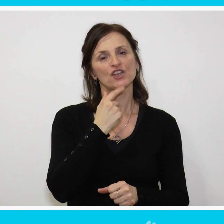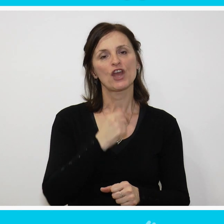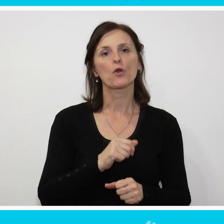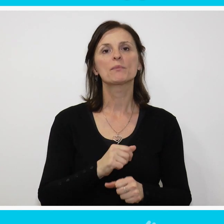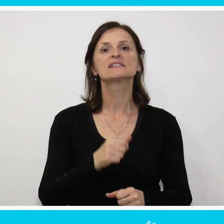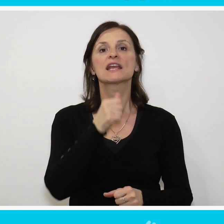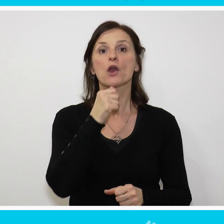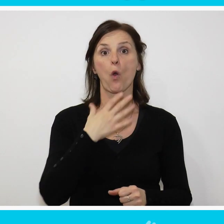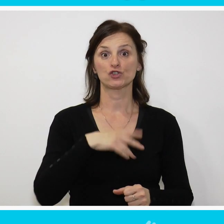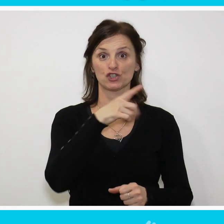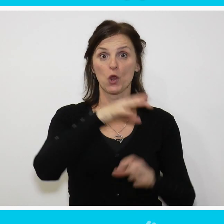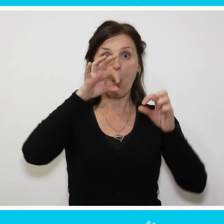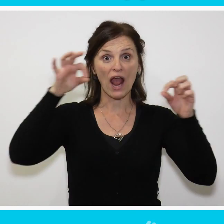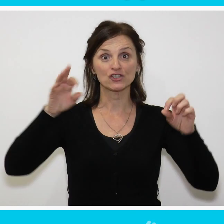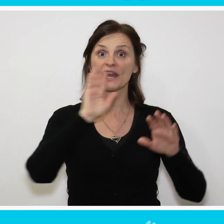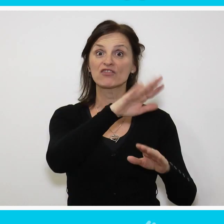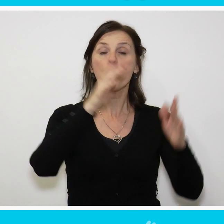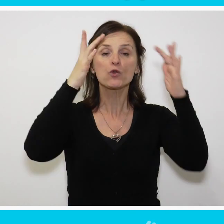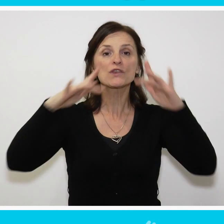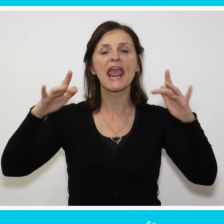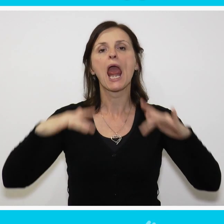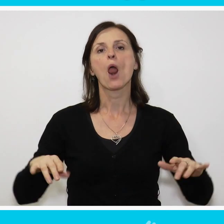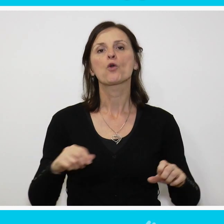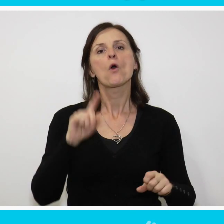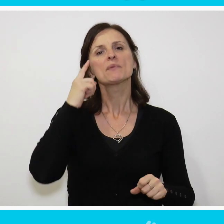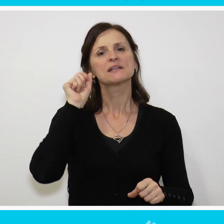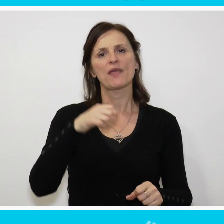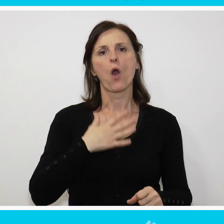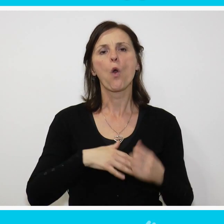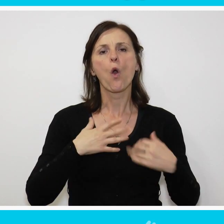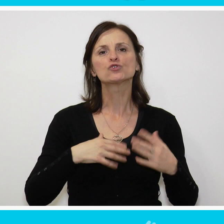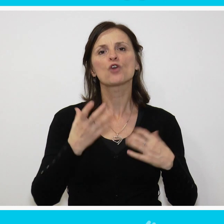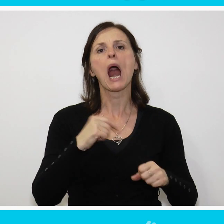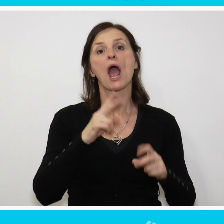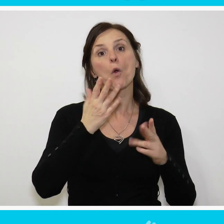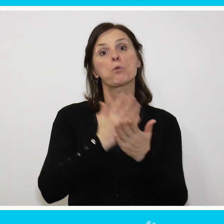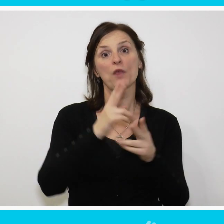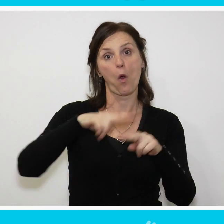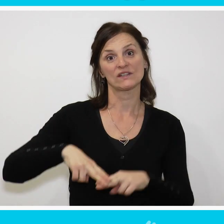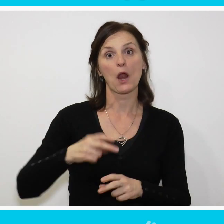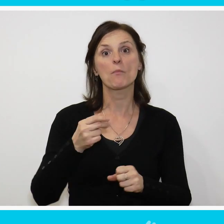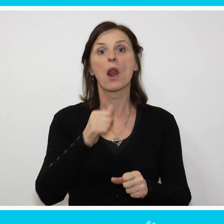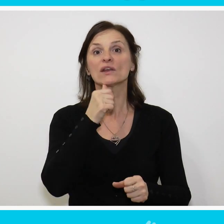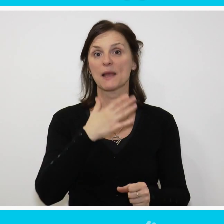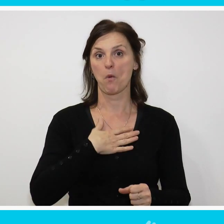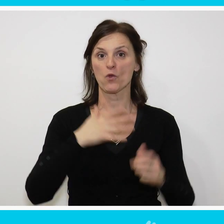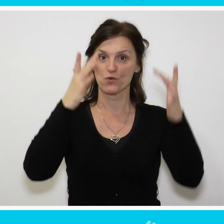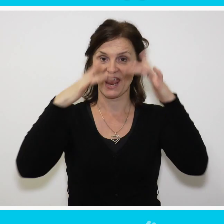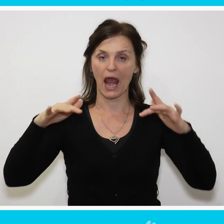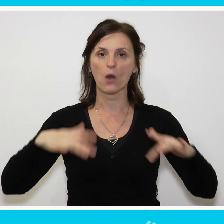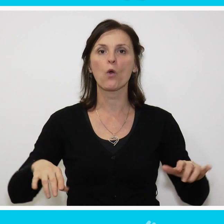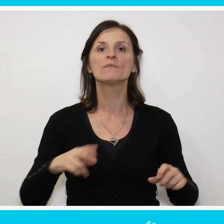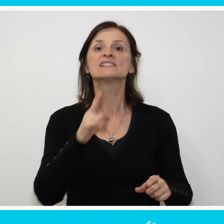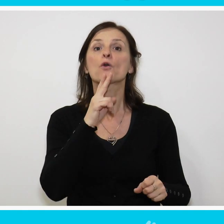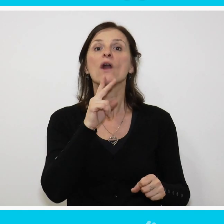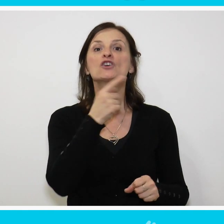mislim. Hoćeš li okačiti na tvoju jelku? Pa ne, mislim hoću, pa ako bude ostalo malo i na moju